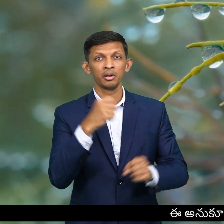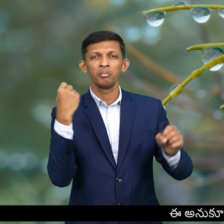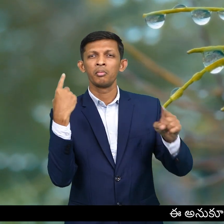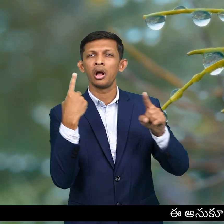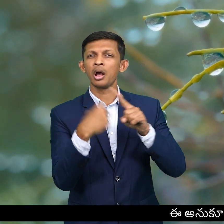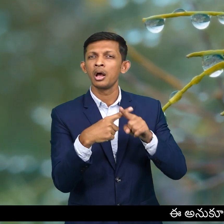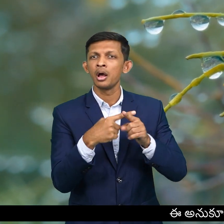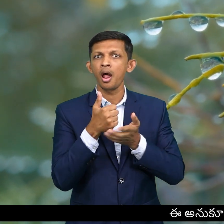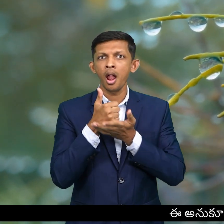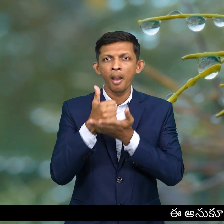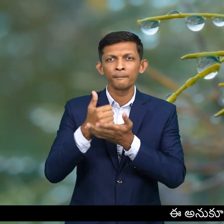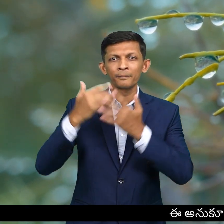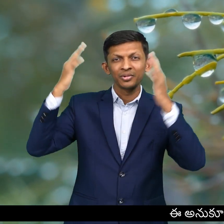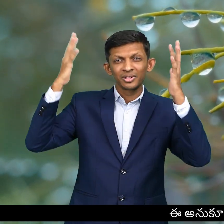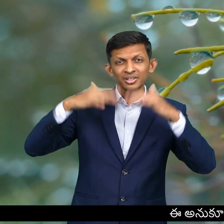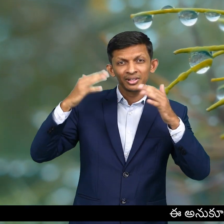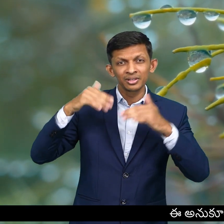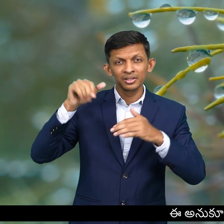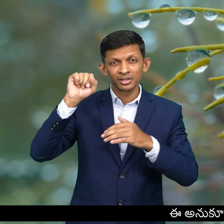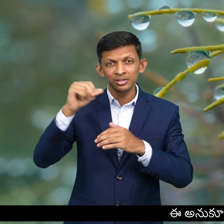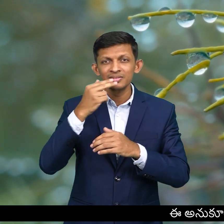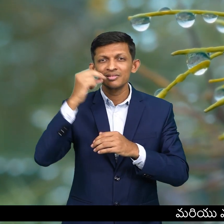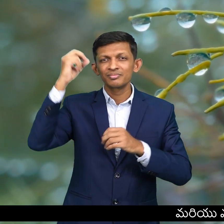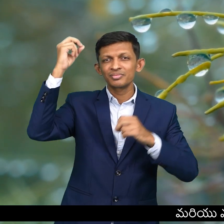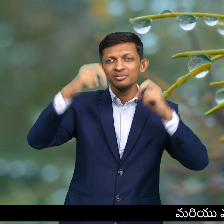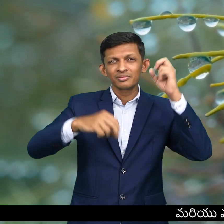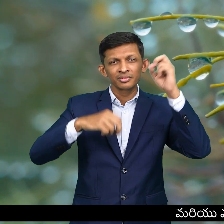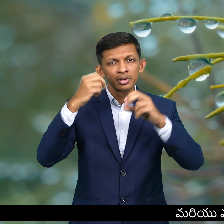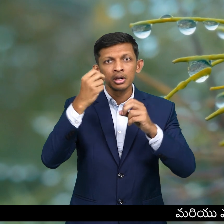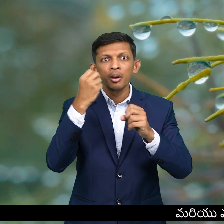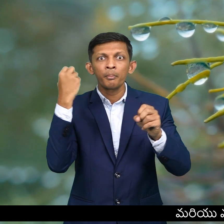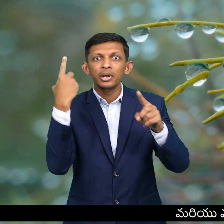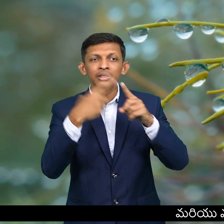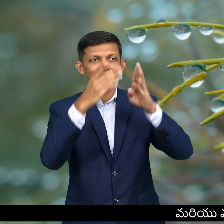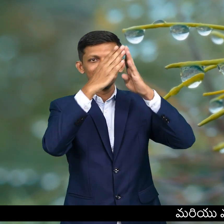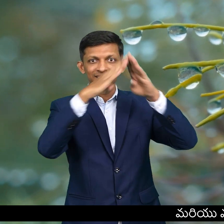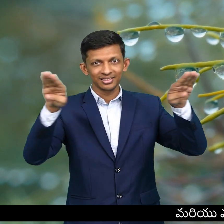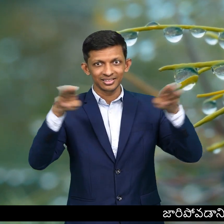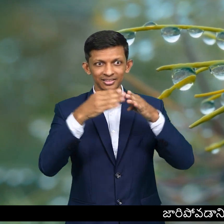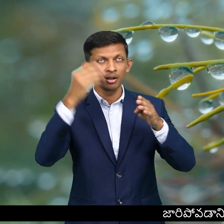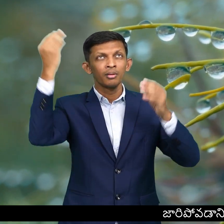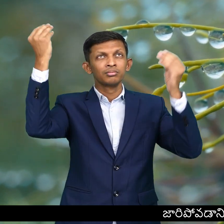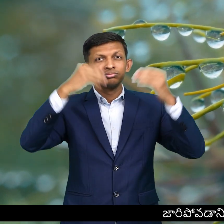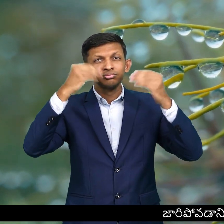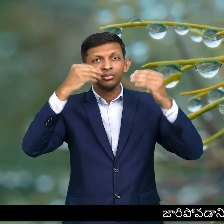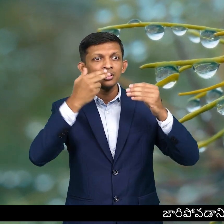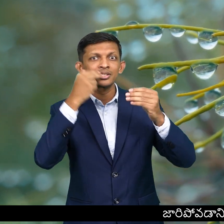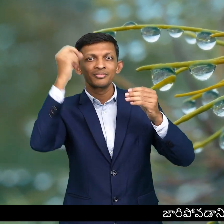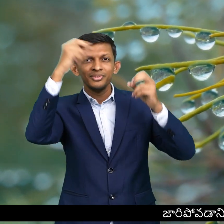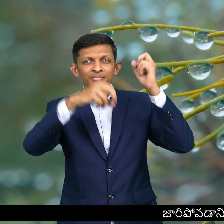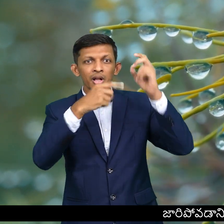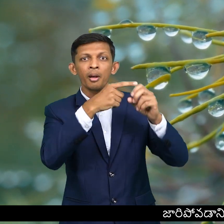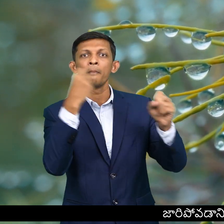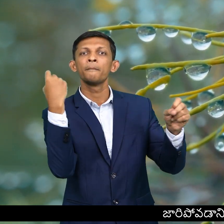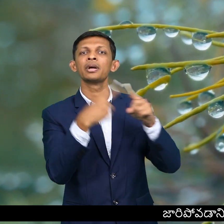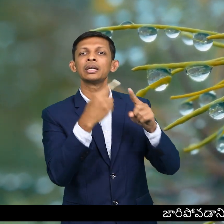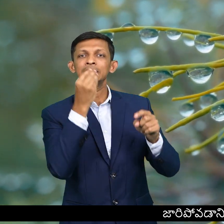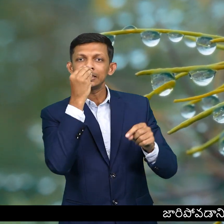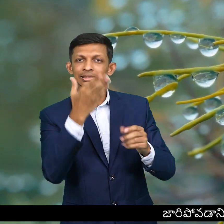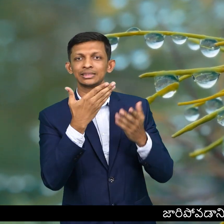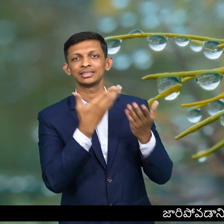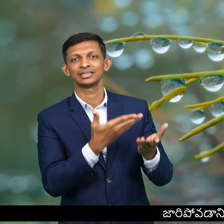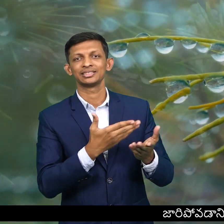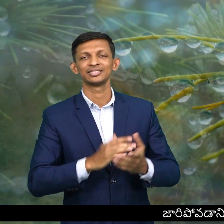ఈ అనుకూలనాలు వర్షపు నీరు మరియు మంచు సులభంగా జారిపోవడానికి సహాయపడతాయి.